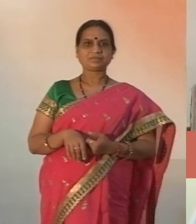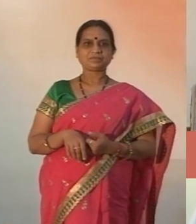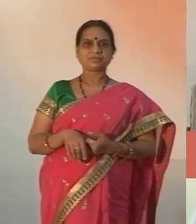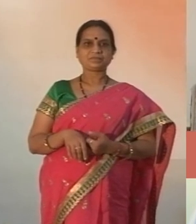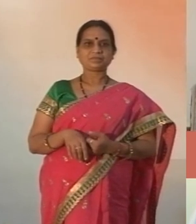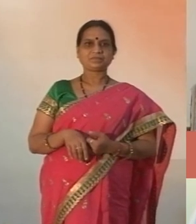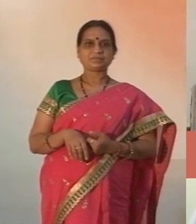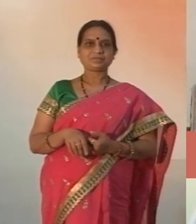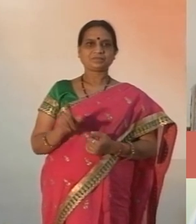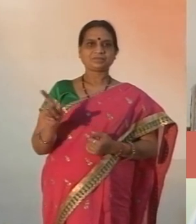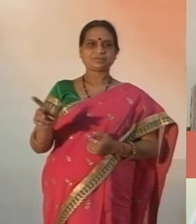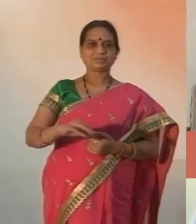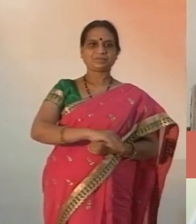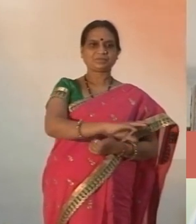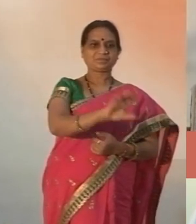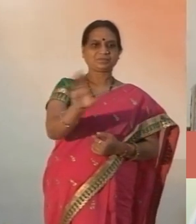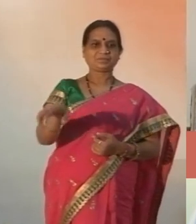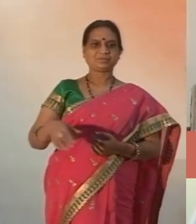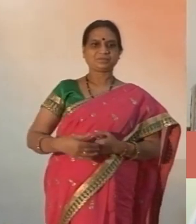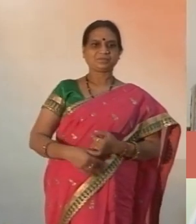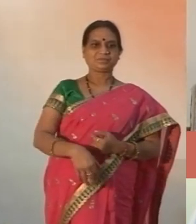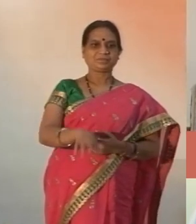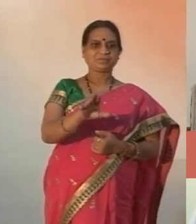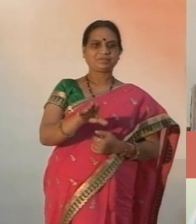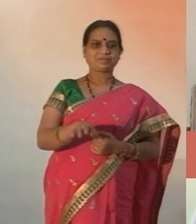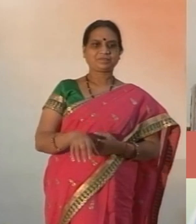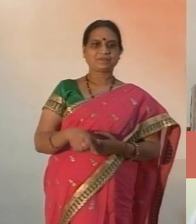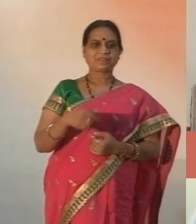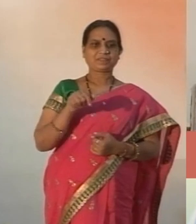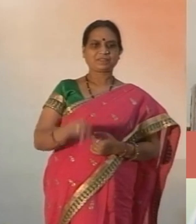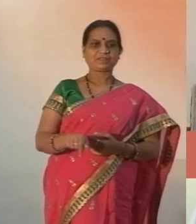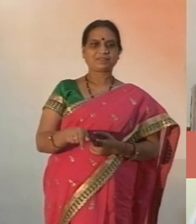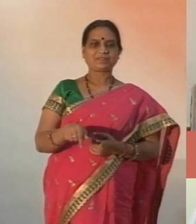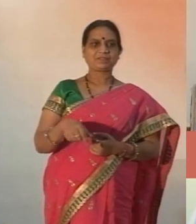तो बच्चों, चलो आज हम सब